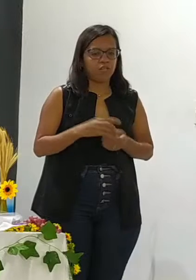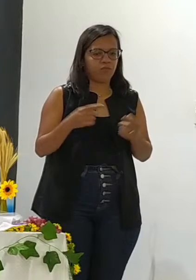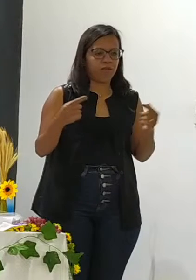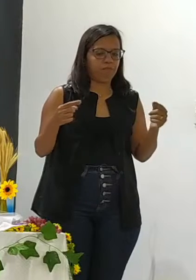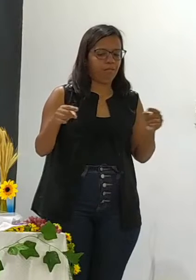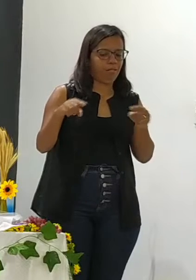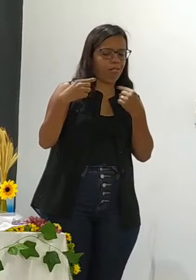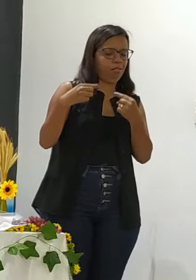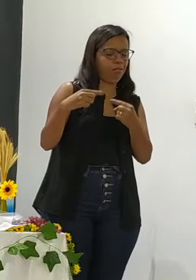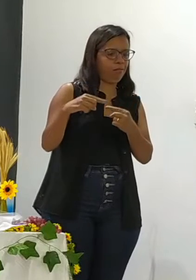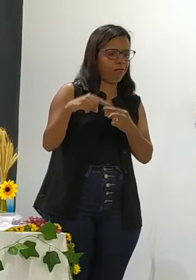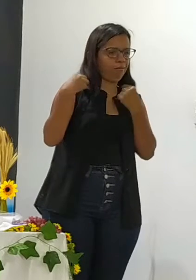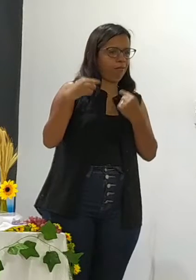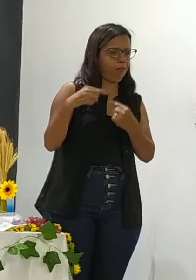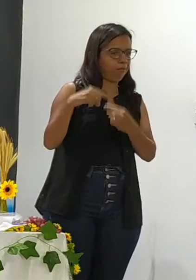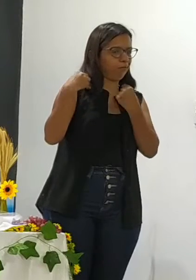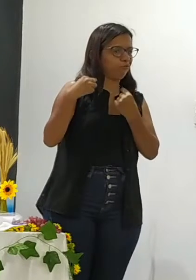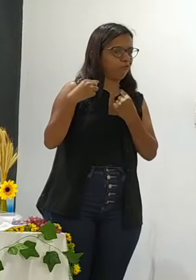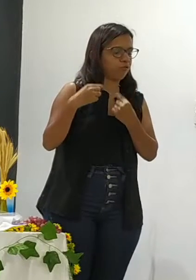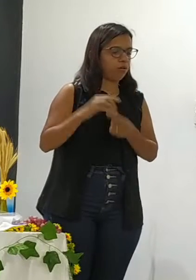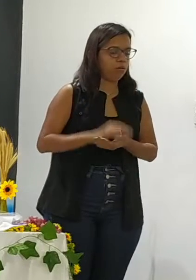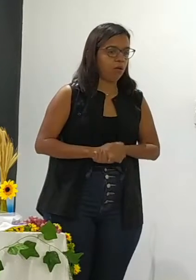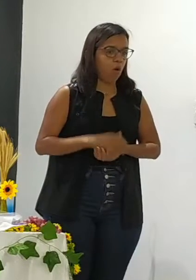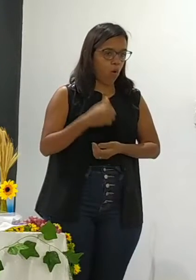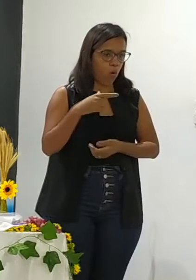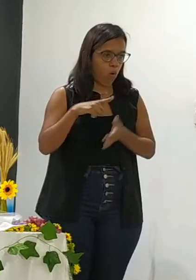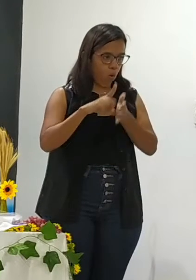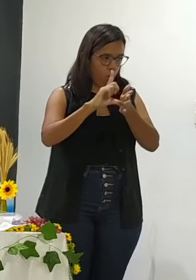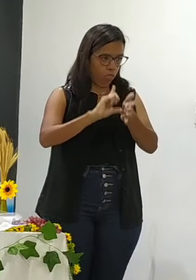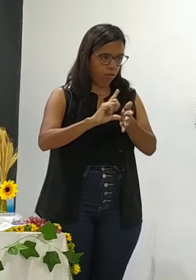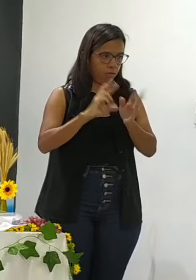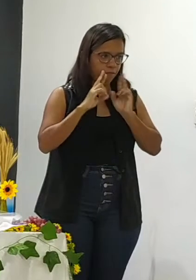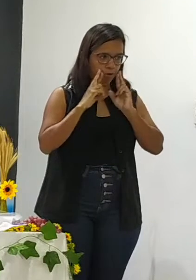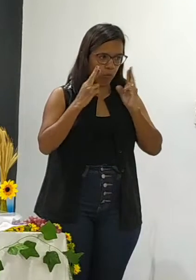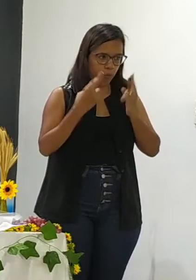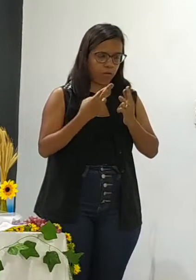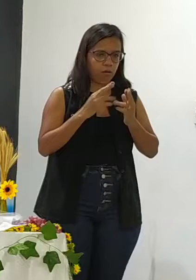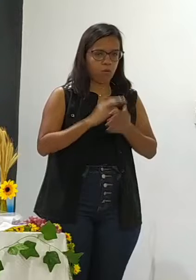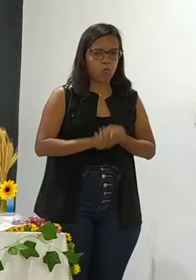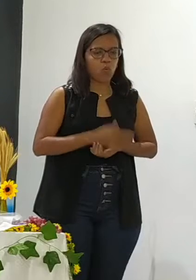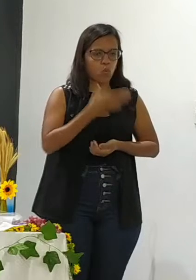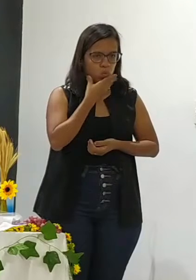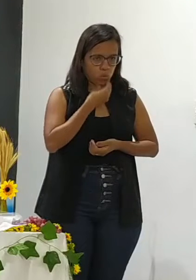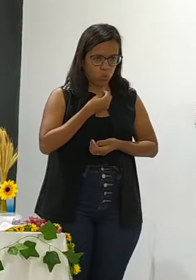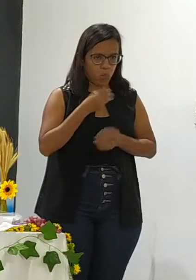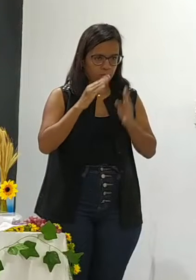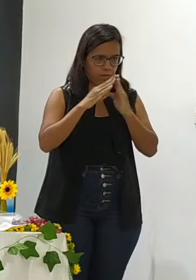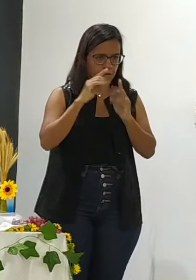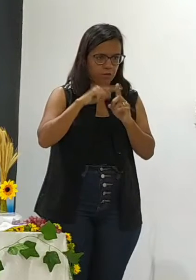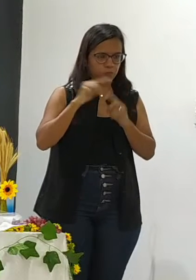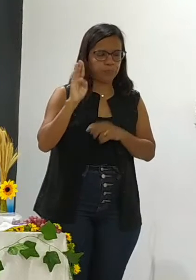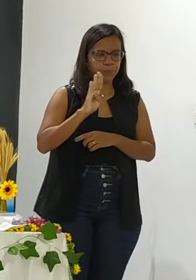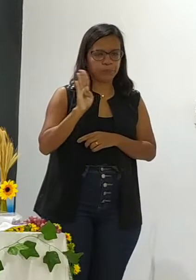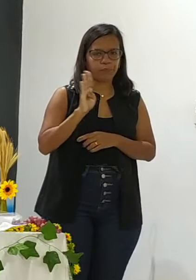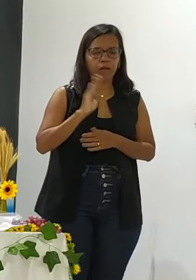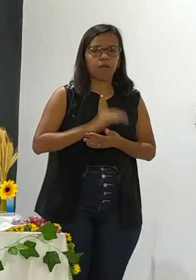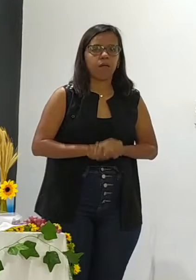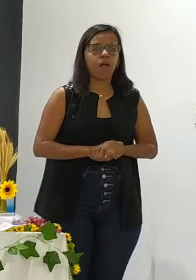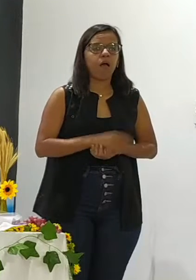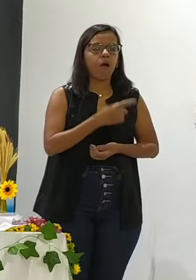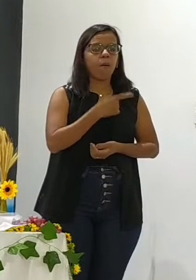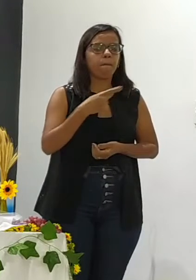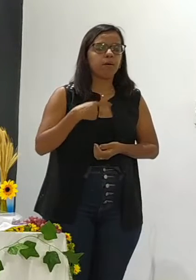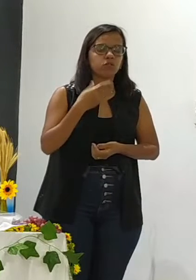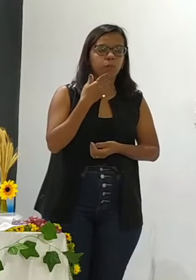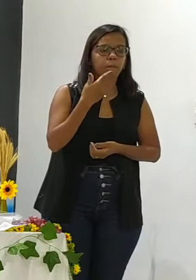críticas. Ontem eu estava em reunião com os homens lá da igreja, porque o pastor me pediu